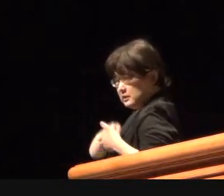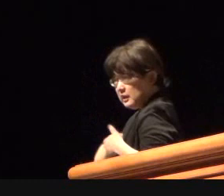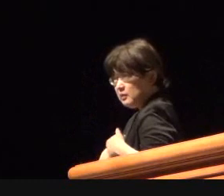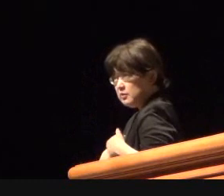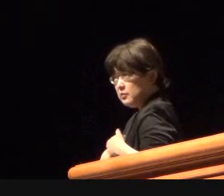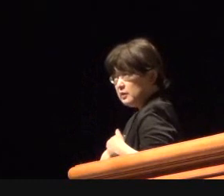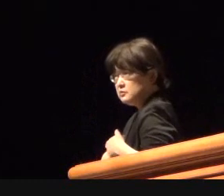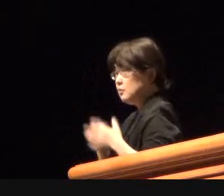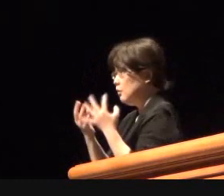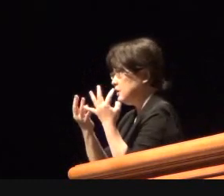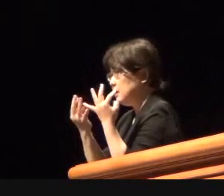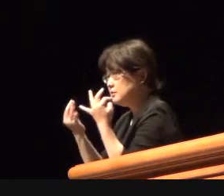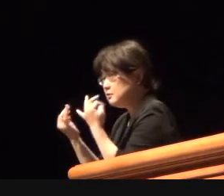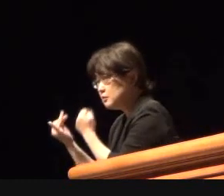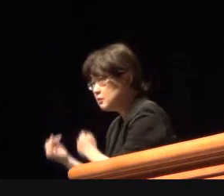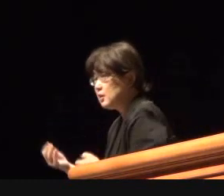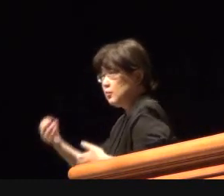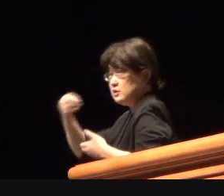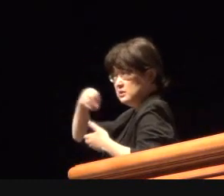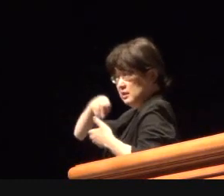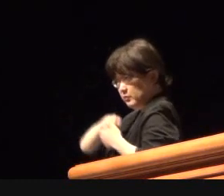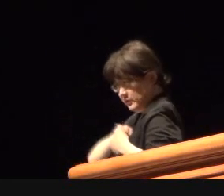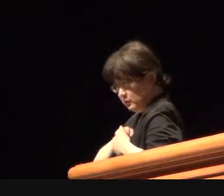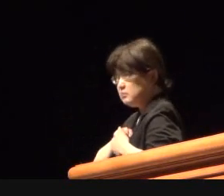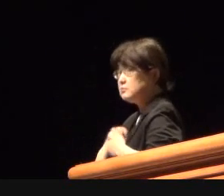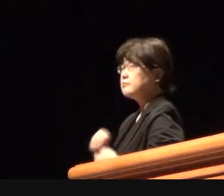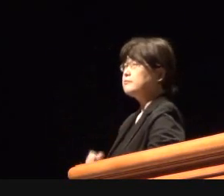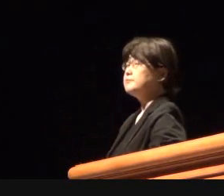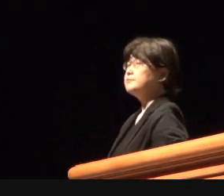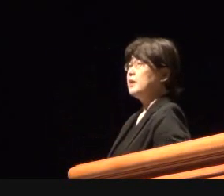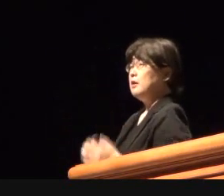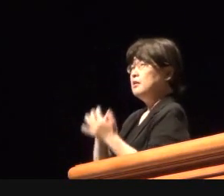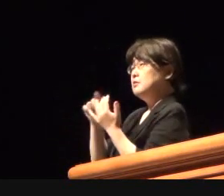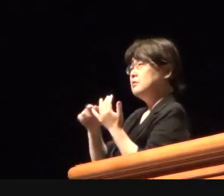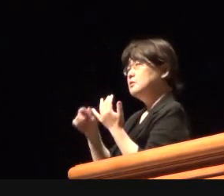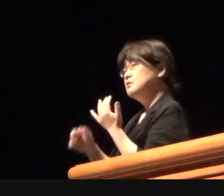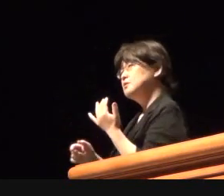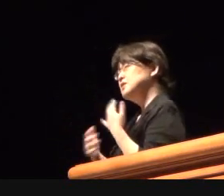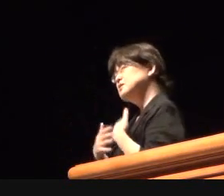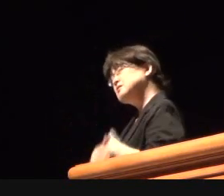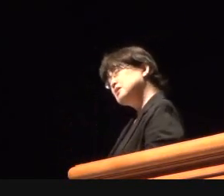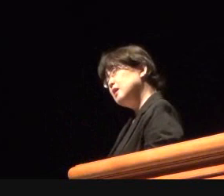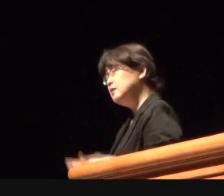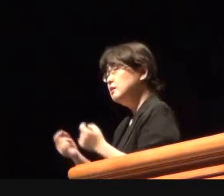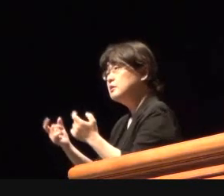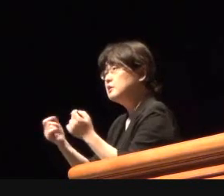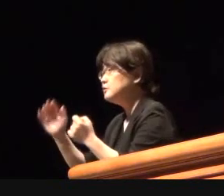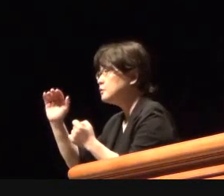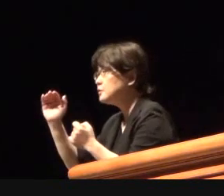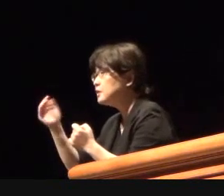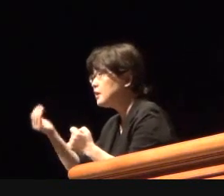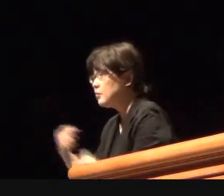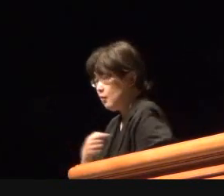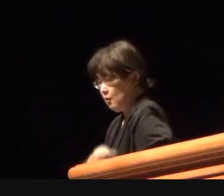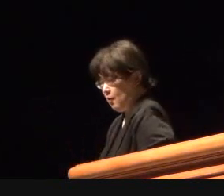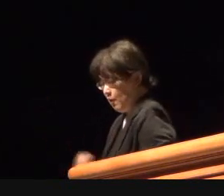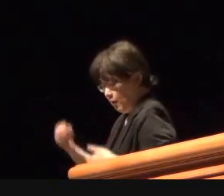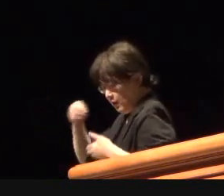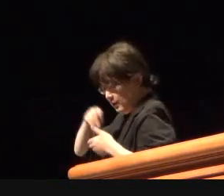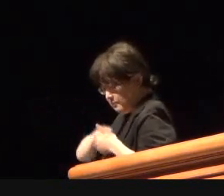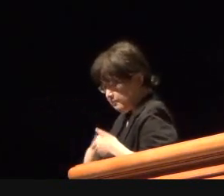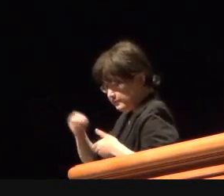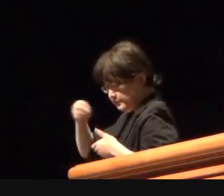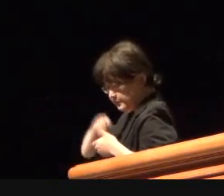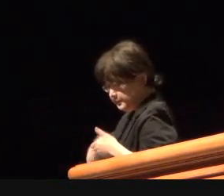何度でも刻みましょう。時々疲れるでしょうが、でも刻み続けていかな